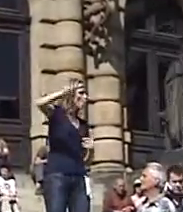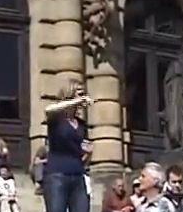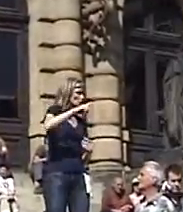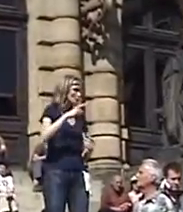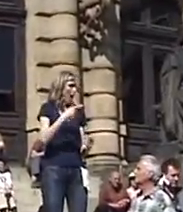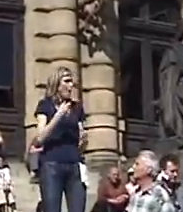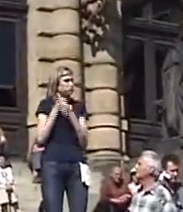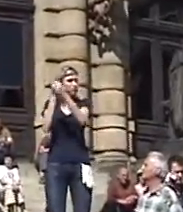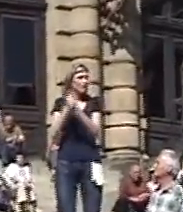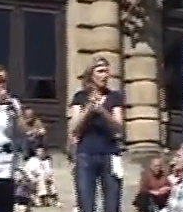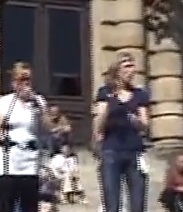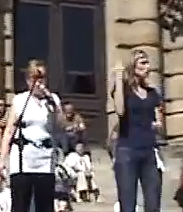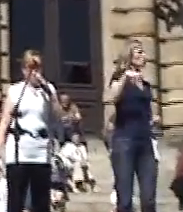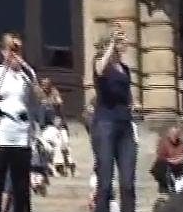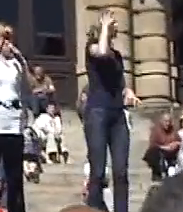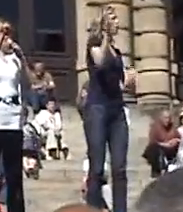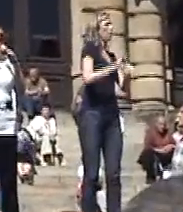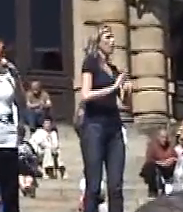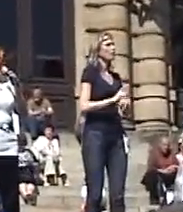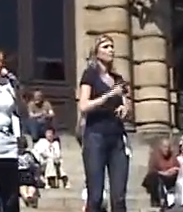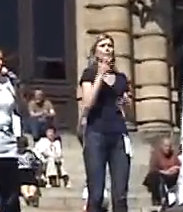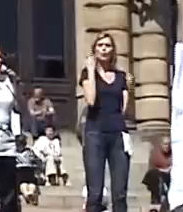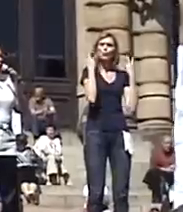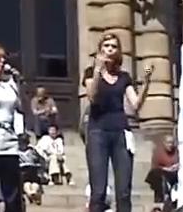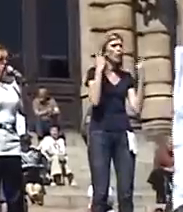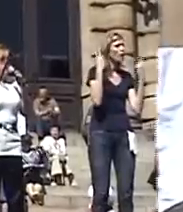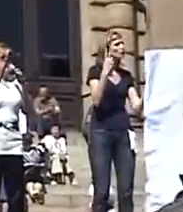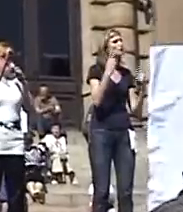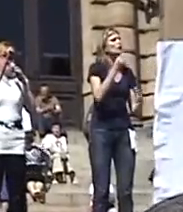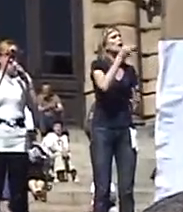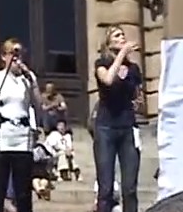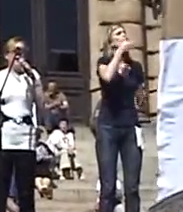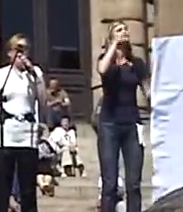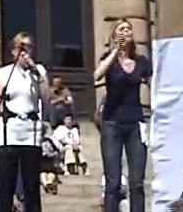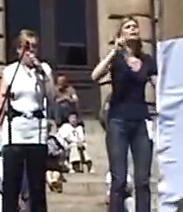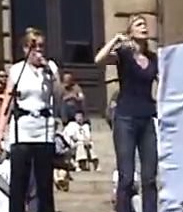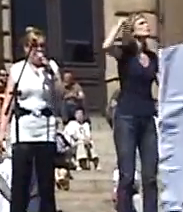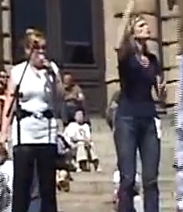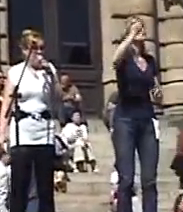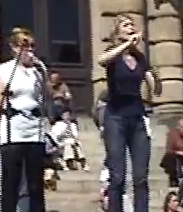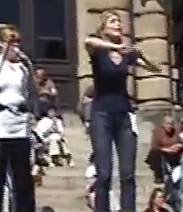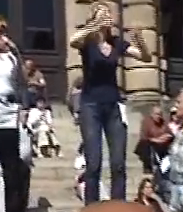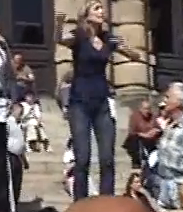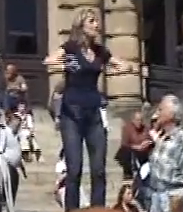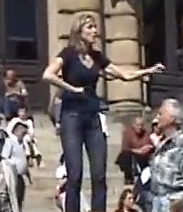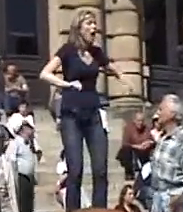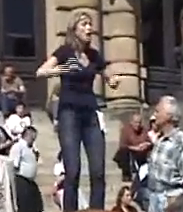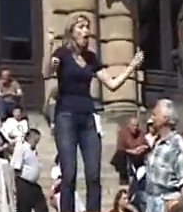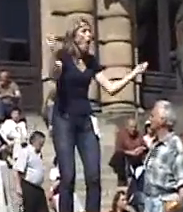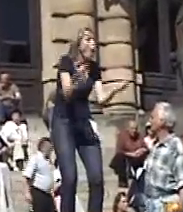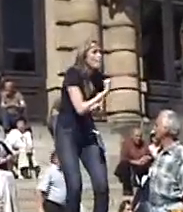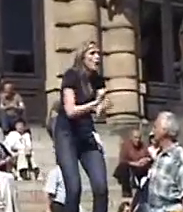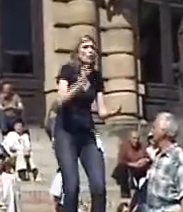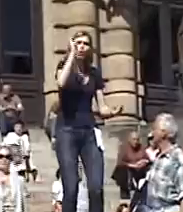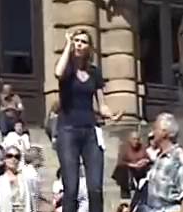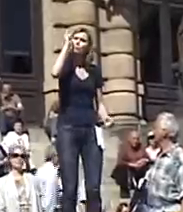zpožděním, bychom neměli zapomenout ani poté, kdyby se k moci dostala nějaká jiná vláda. Neměli bychom